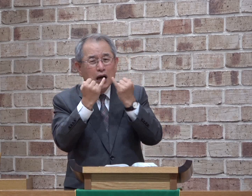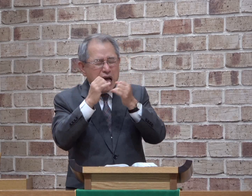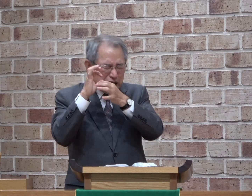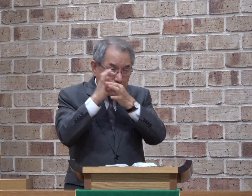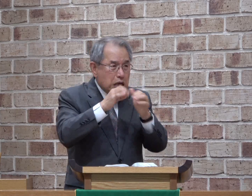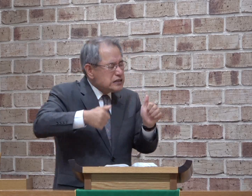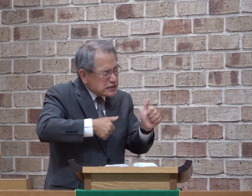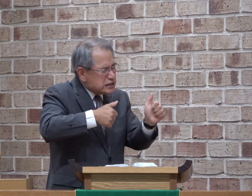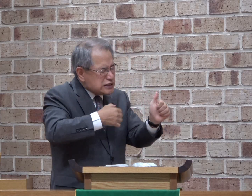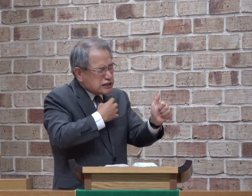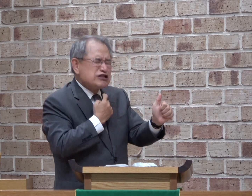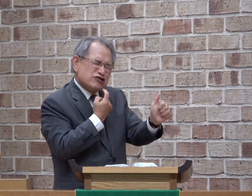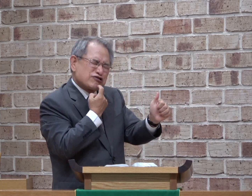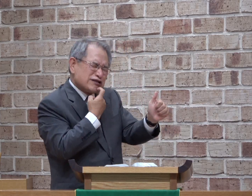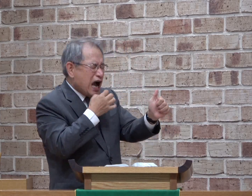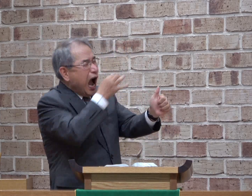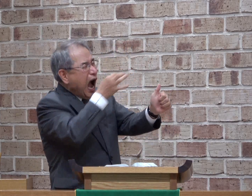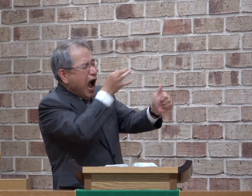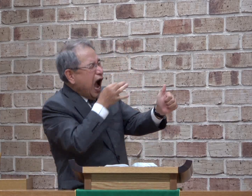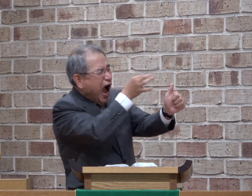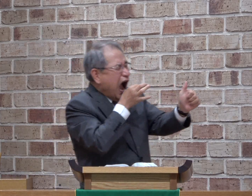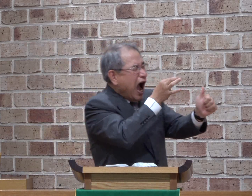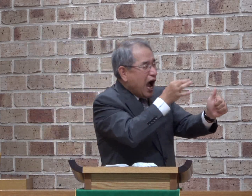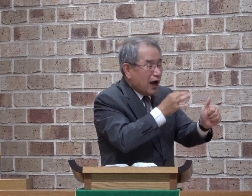그 여자가 계속 따라왔다는 얘기입니다. 소리 지르면서.